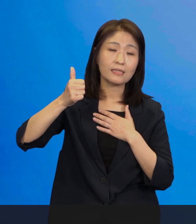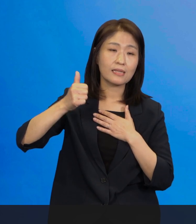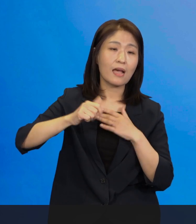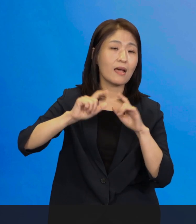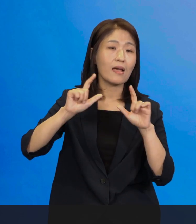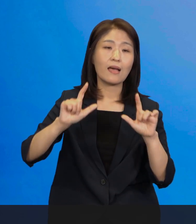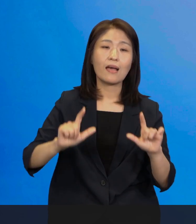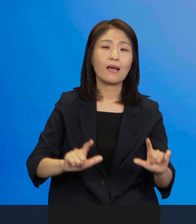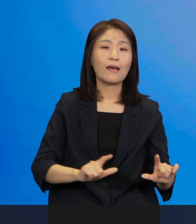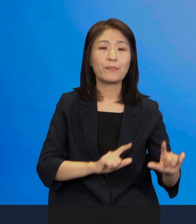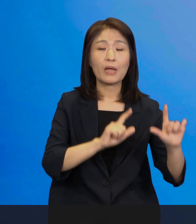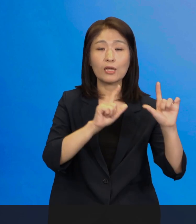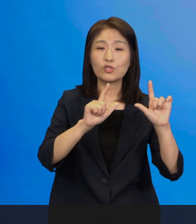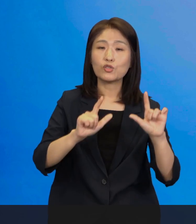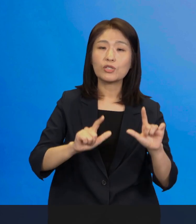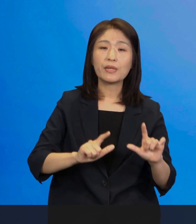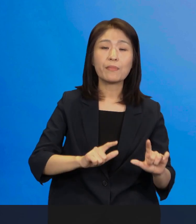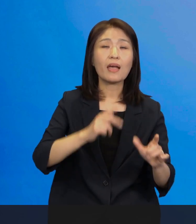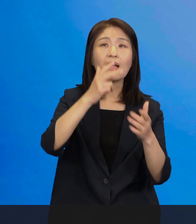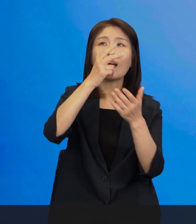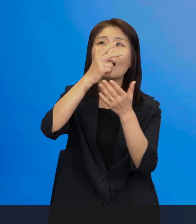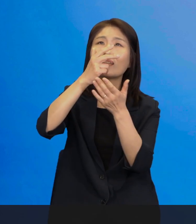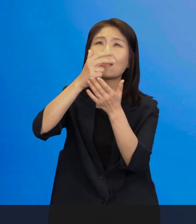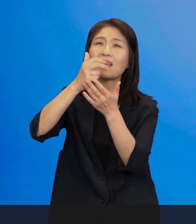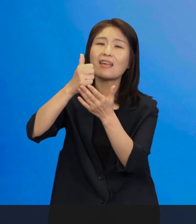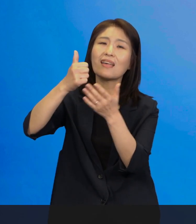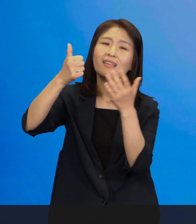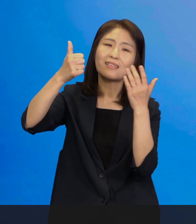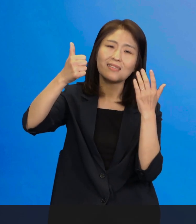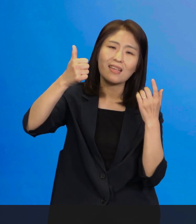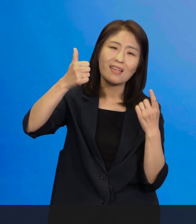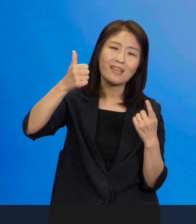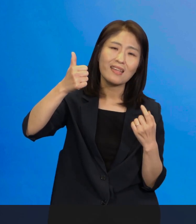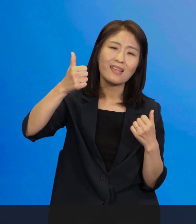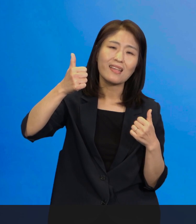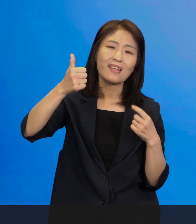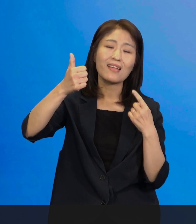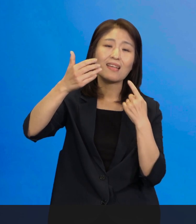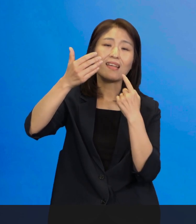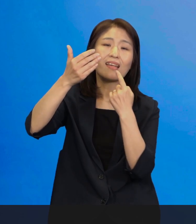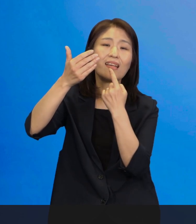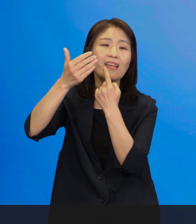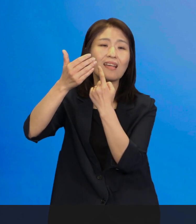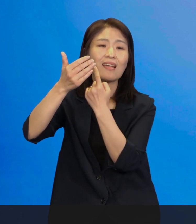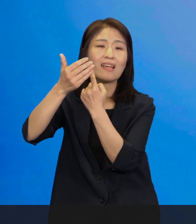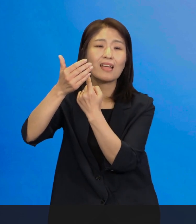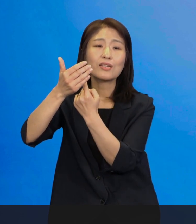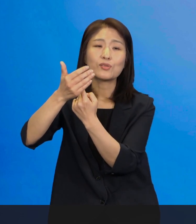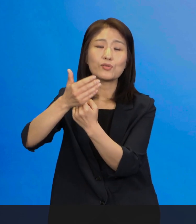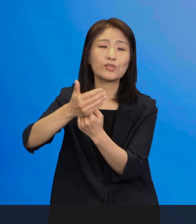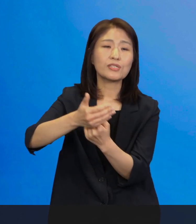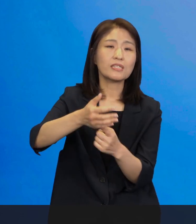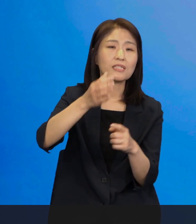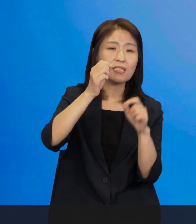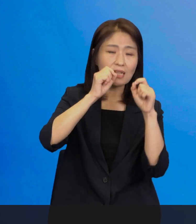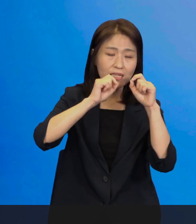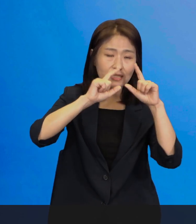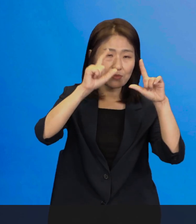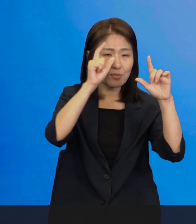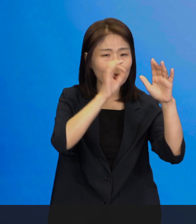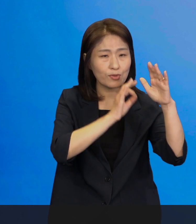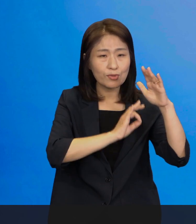나의 삶 주님 안에 있네. 눈을